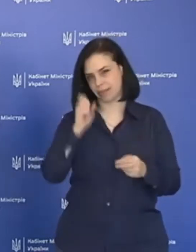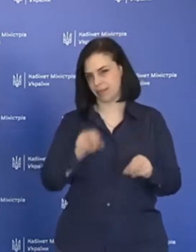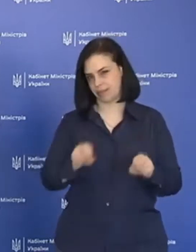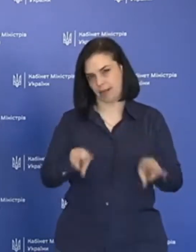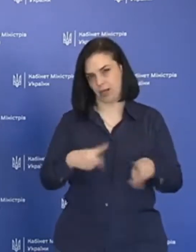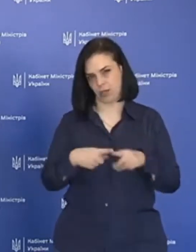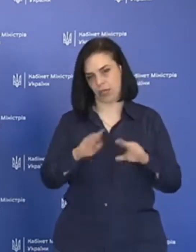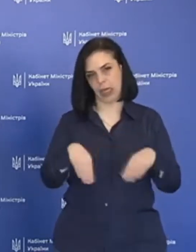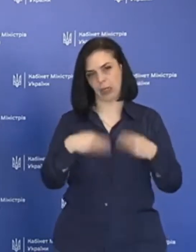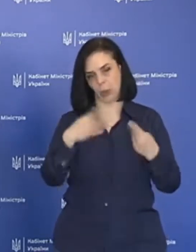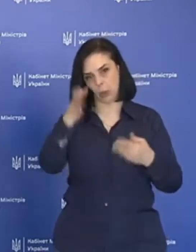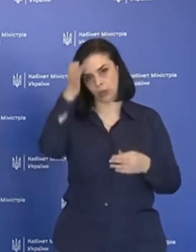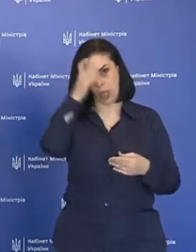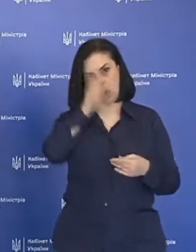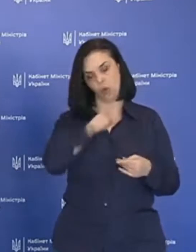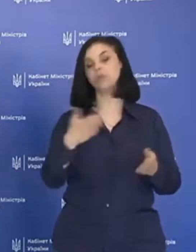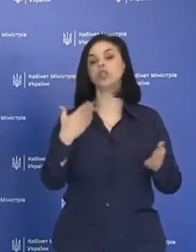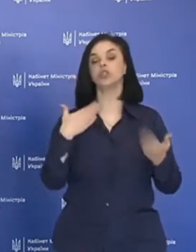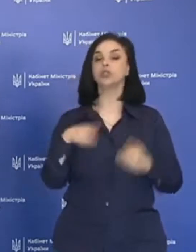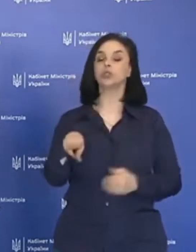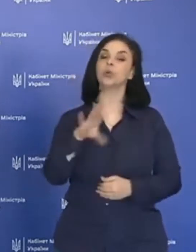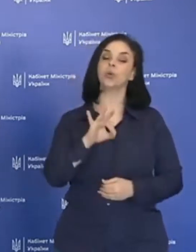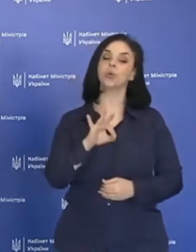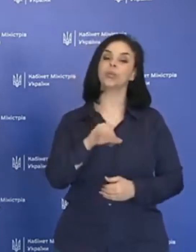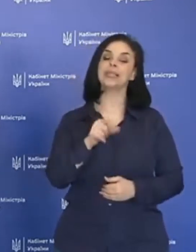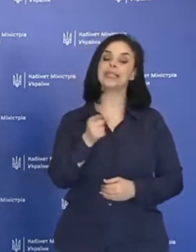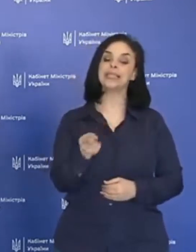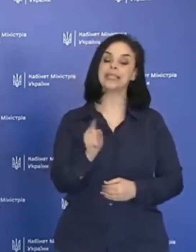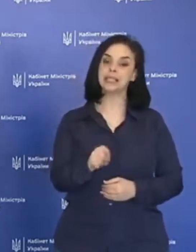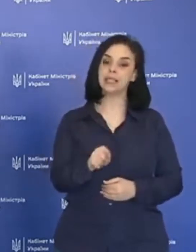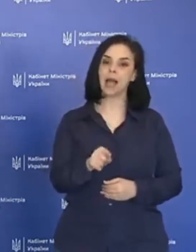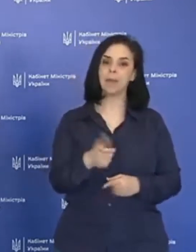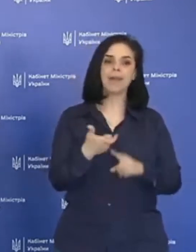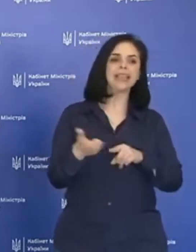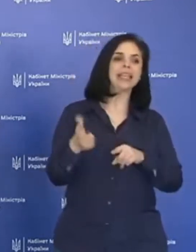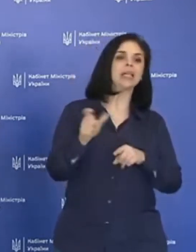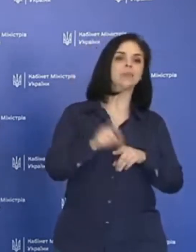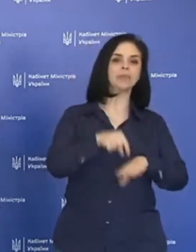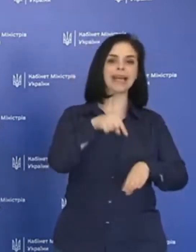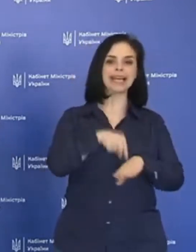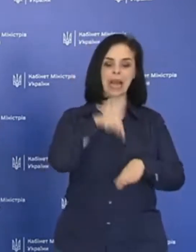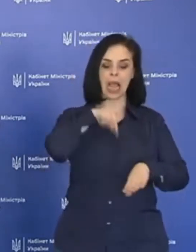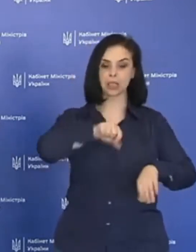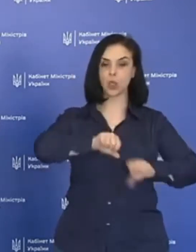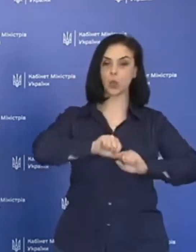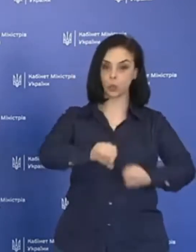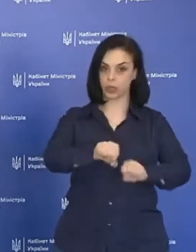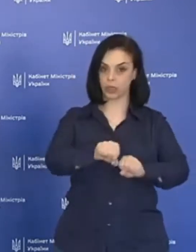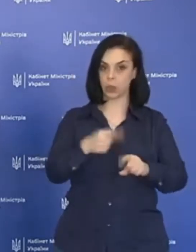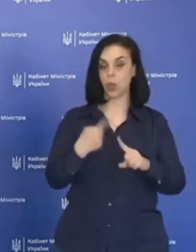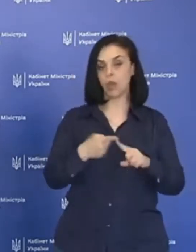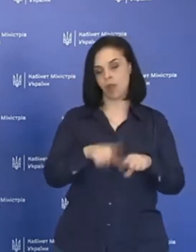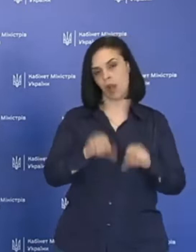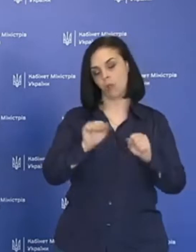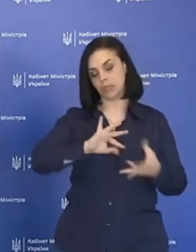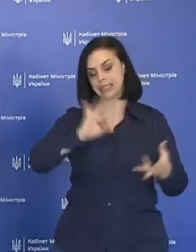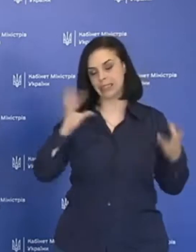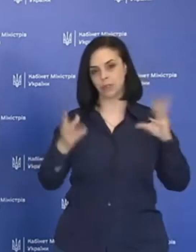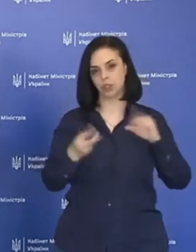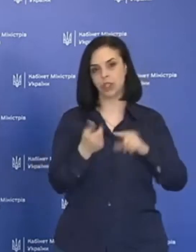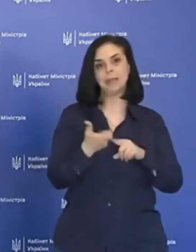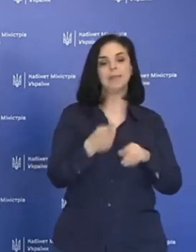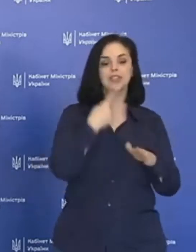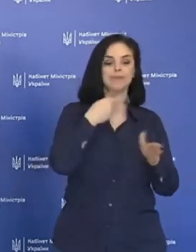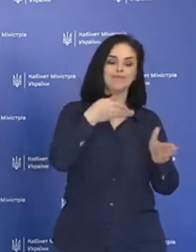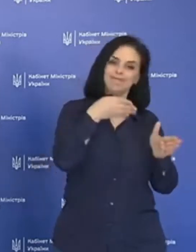дають науковці щодо саме надмірної реакції імунітету, яке може спричиняти